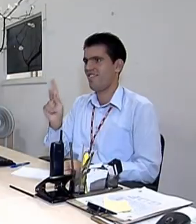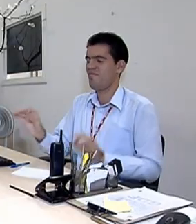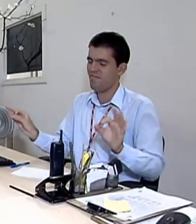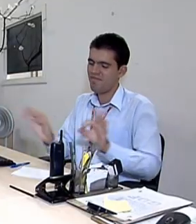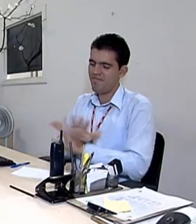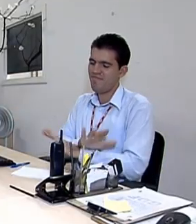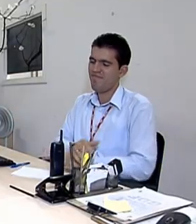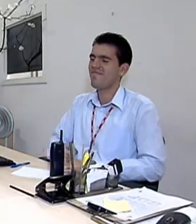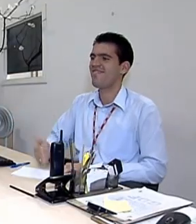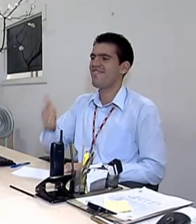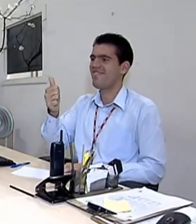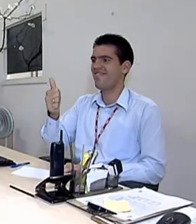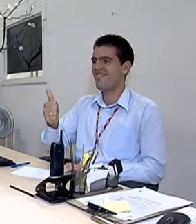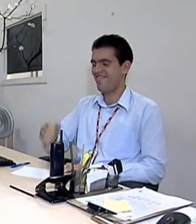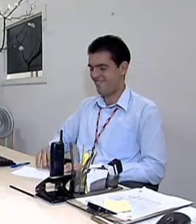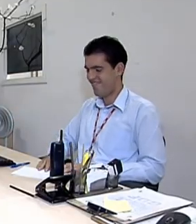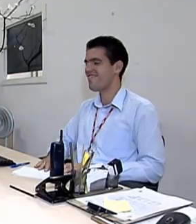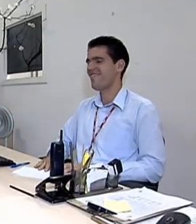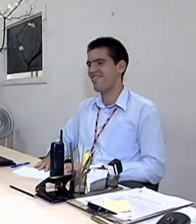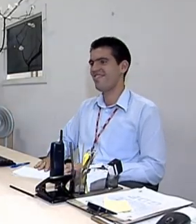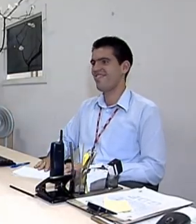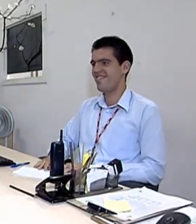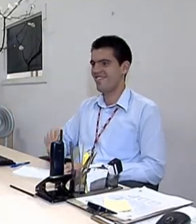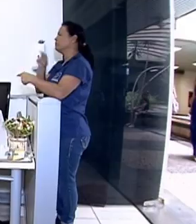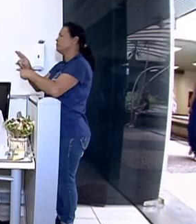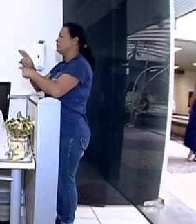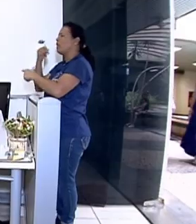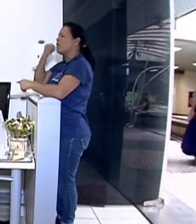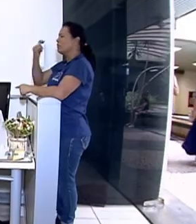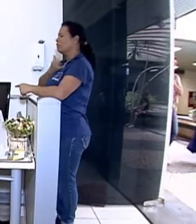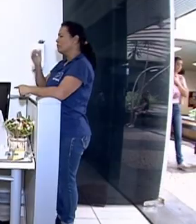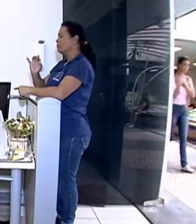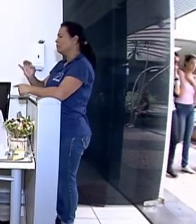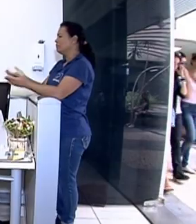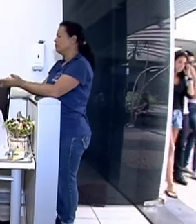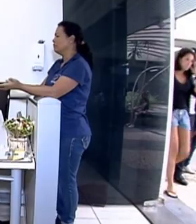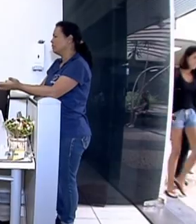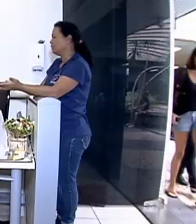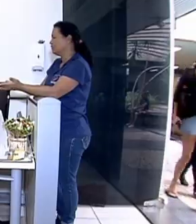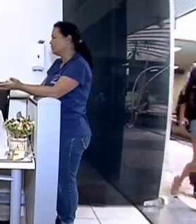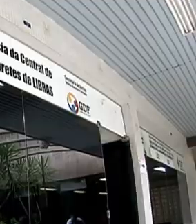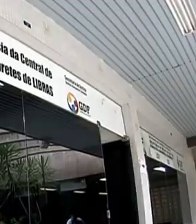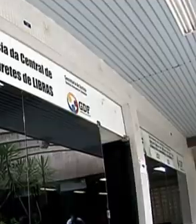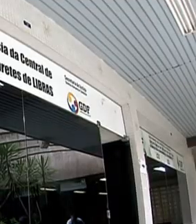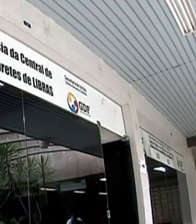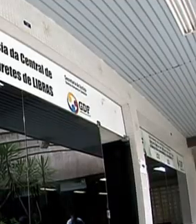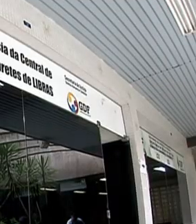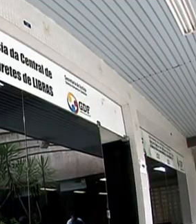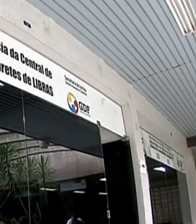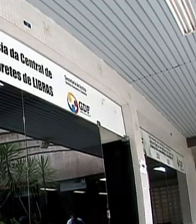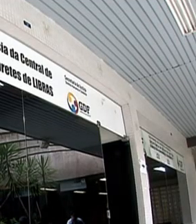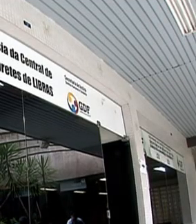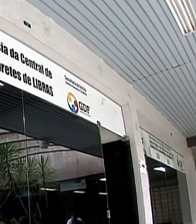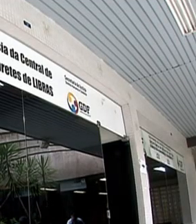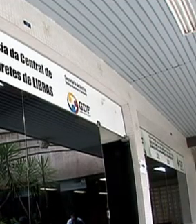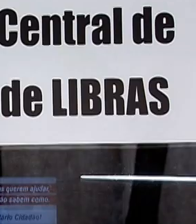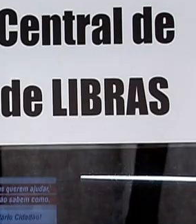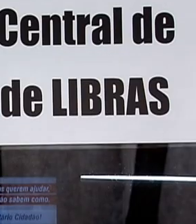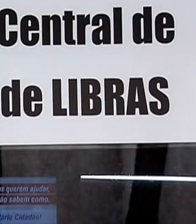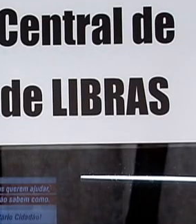Foi pensando em facilitar o acesso destes cidadãos aos serviços públicos que a Secretaria de Direitos Humanos da Presidência da República lançou a